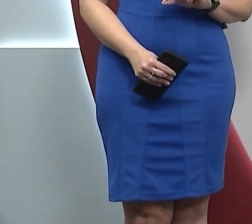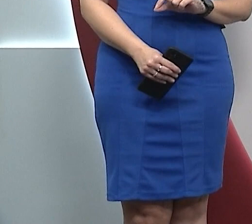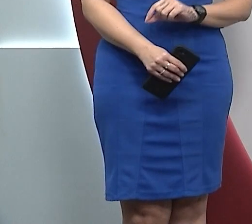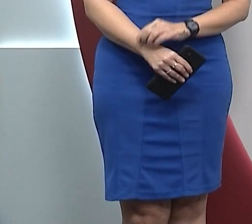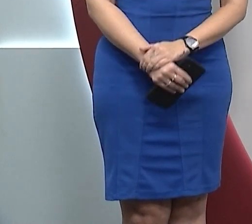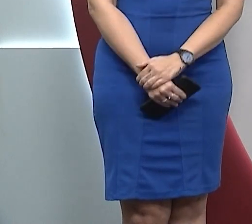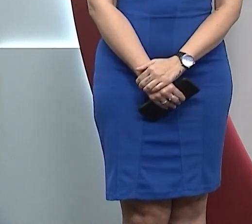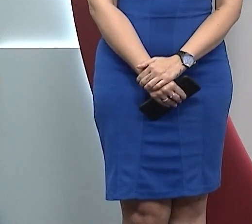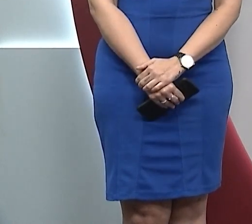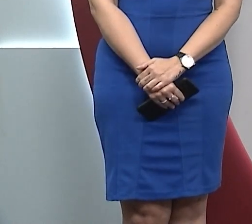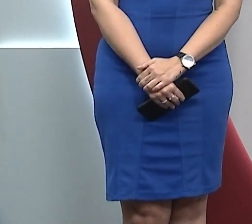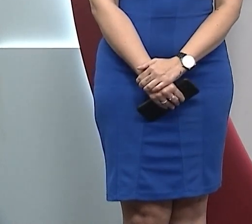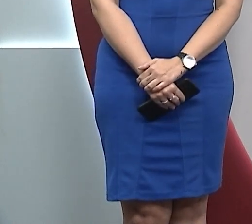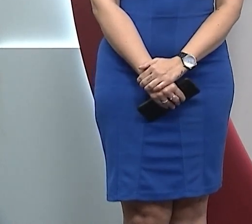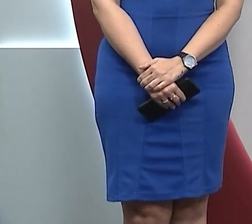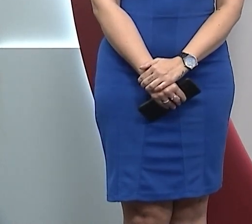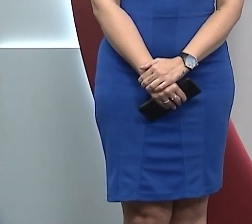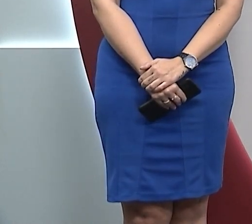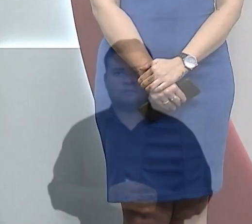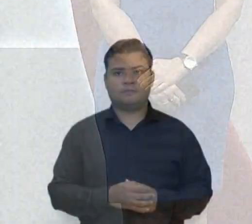democracia.